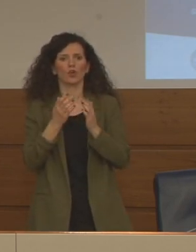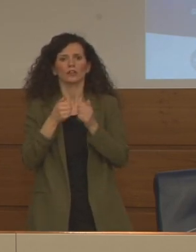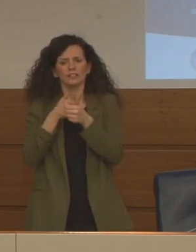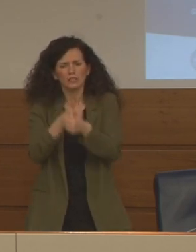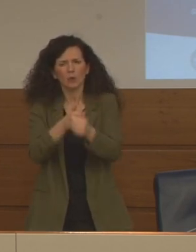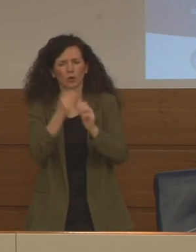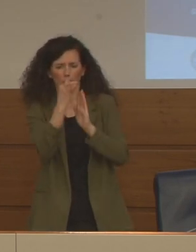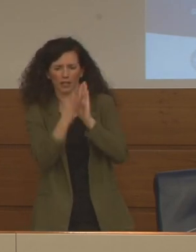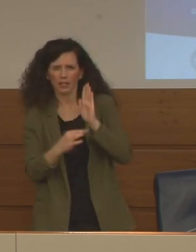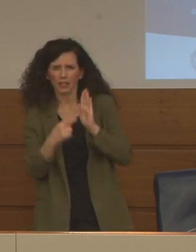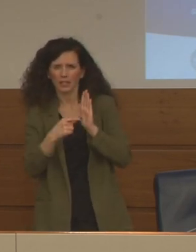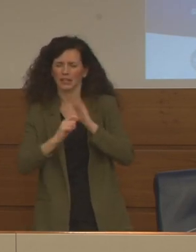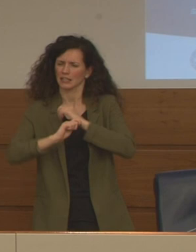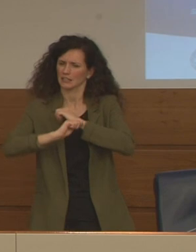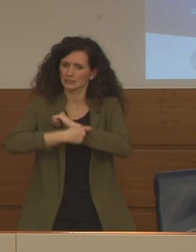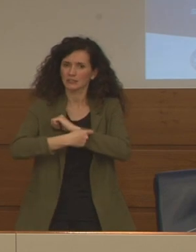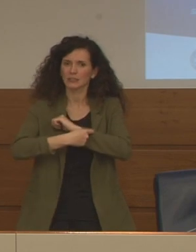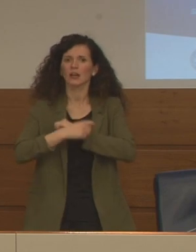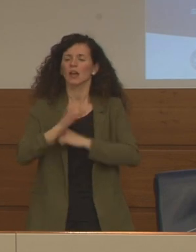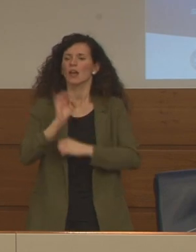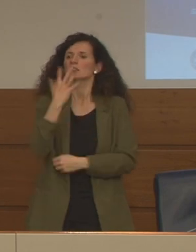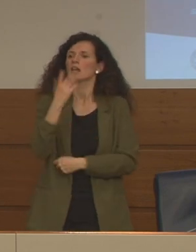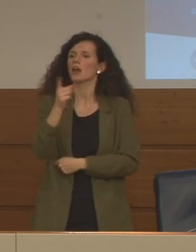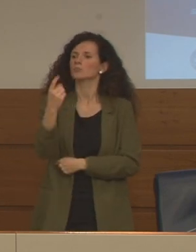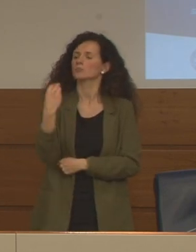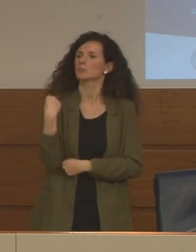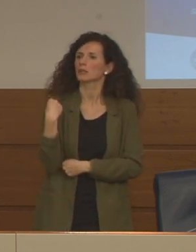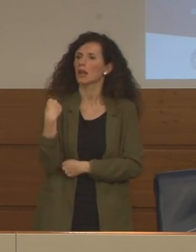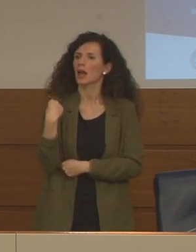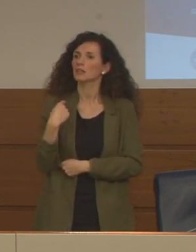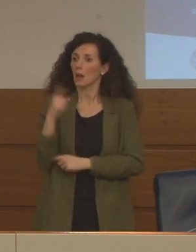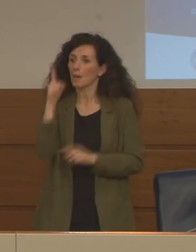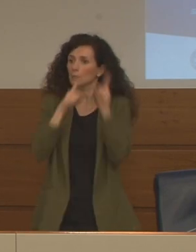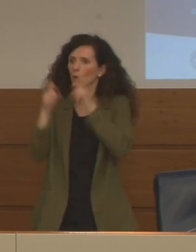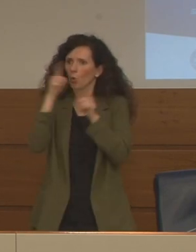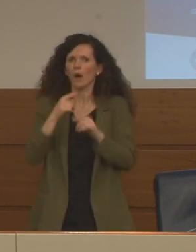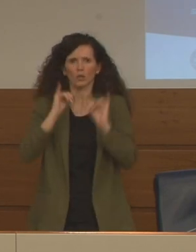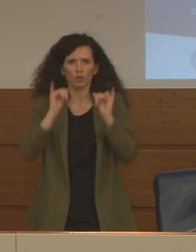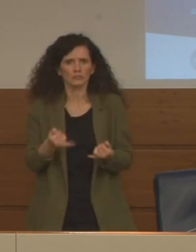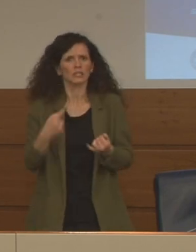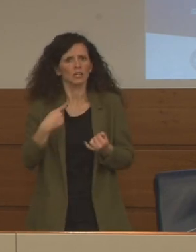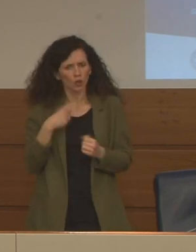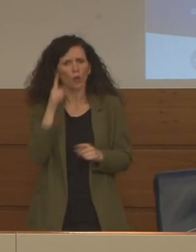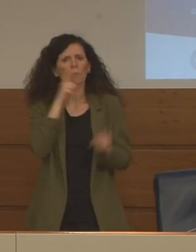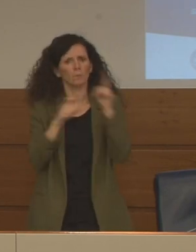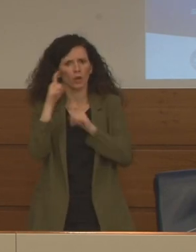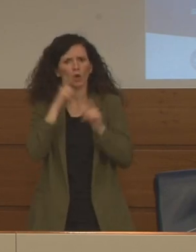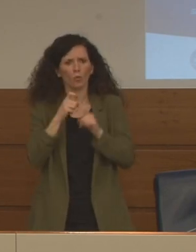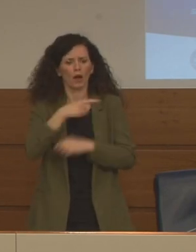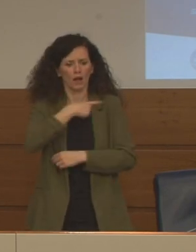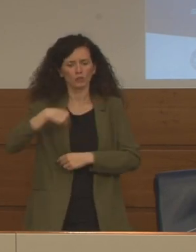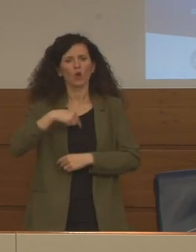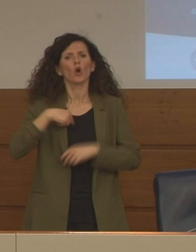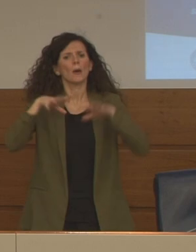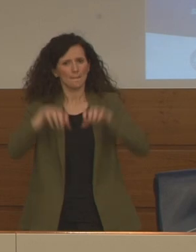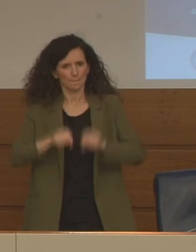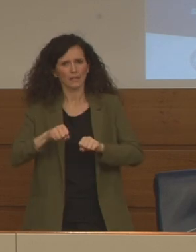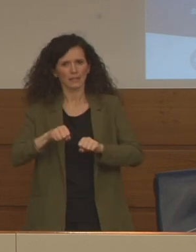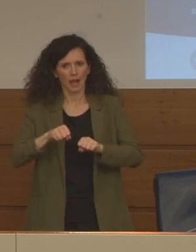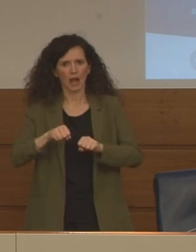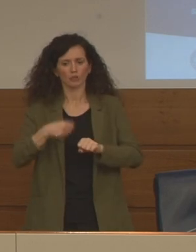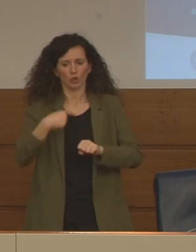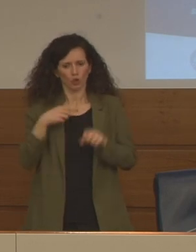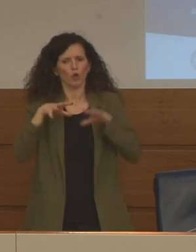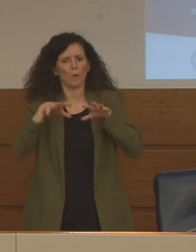sono particolarmente restrittive quindi se lei mi dice sì sono preoccupato ma sono anche impegnato siamo impegnati per cercare